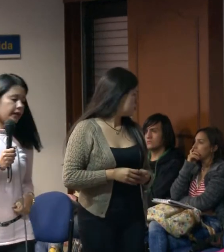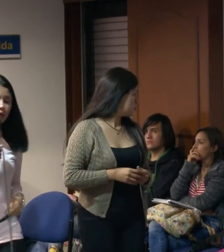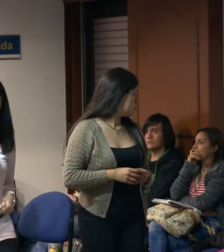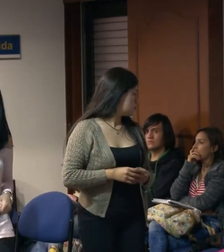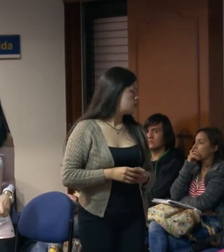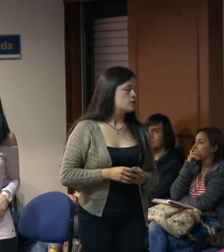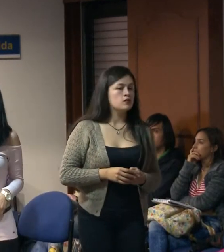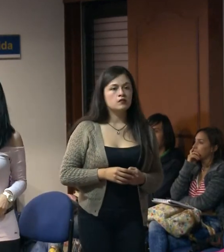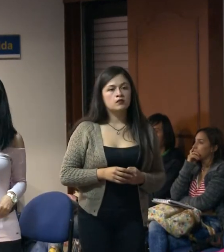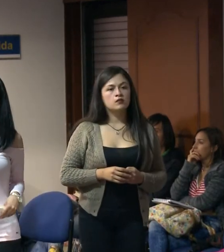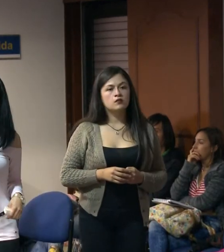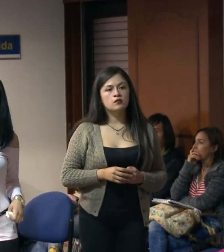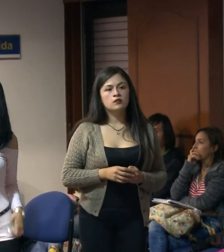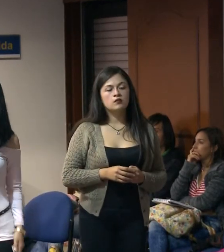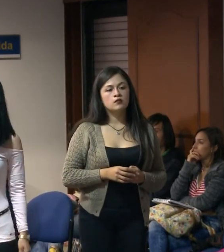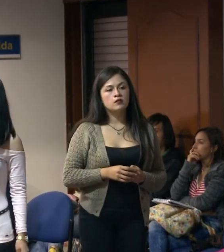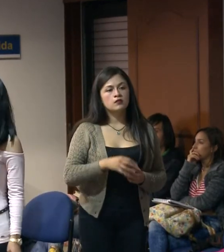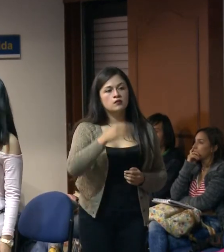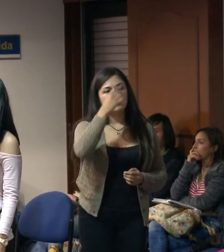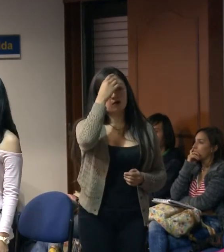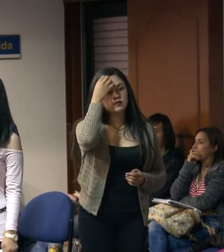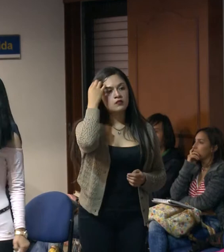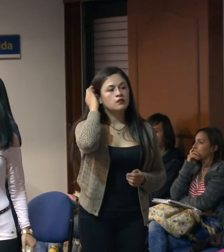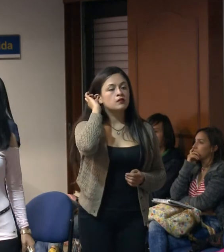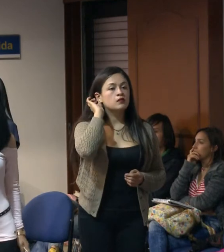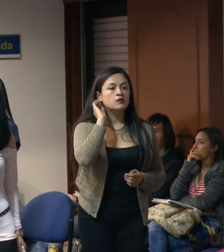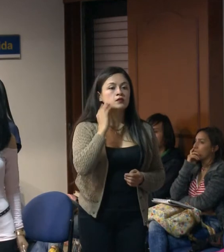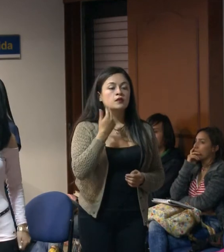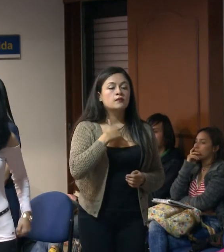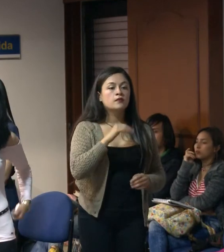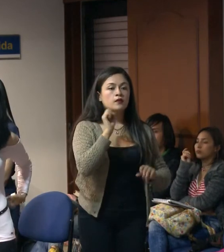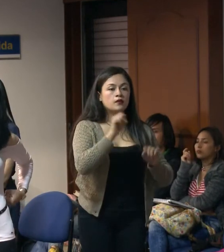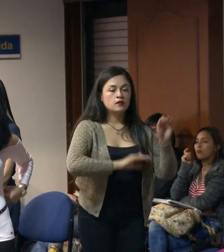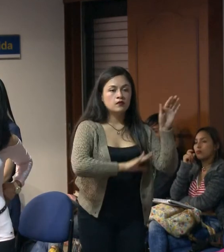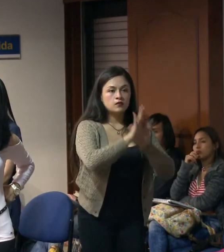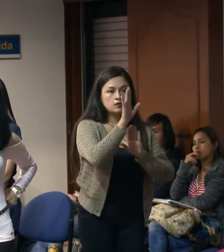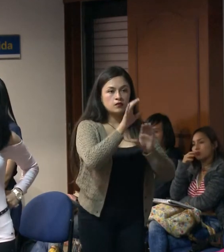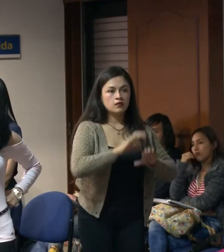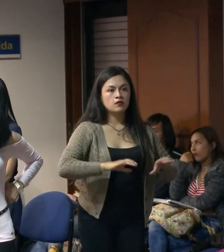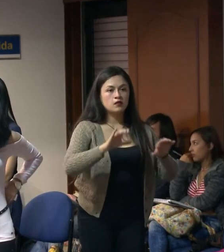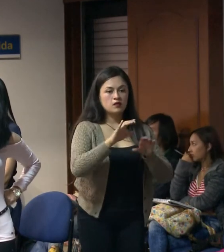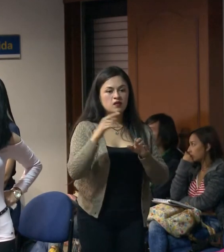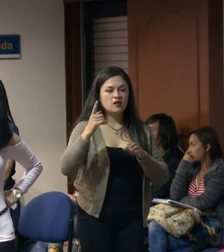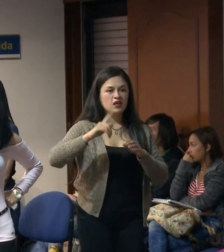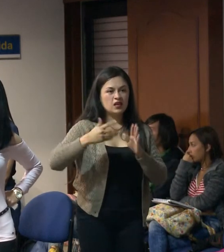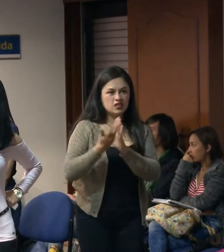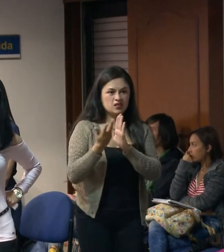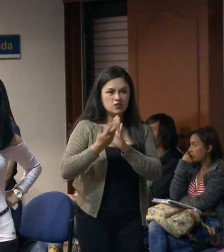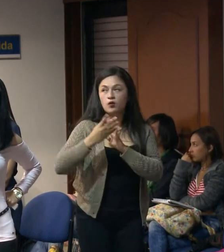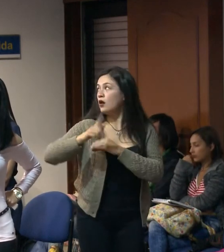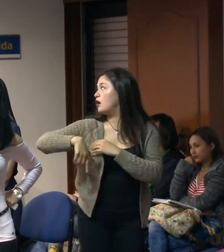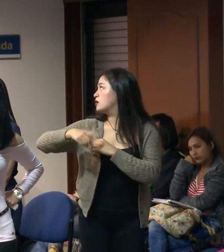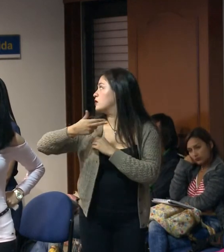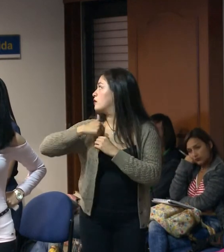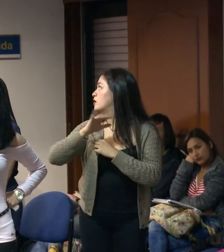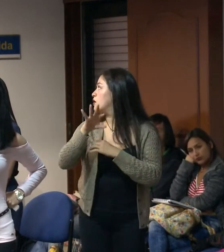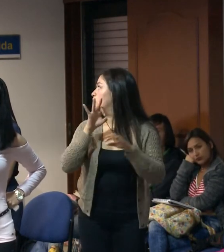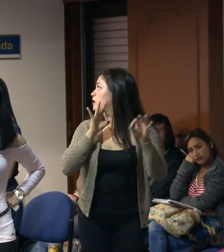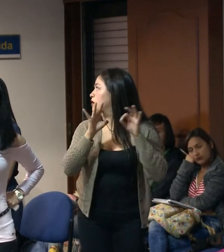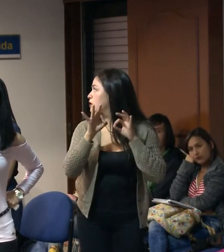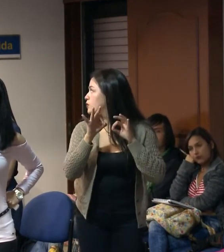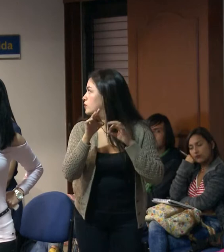Bueno, para desarrollar la escuela activa, nosotros escogimos a las hermanas Agassi. Ellas son